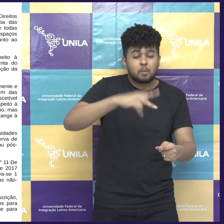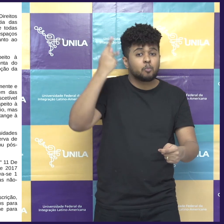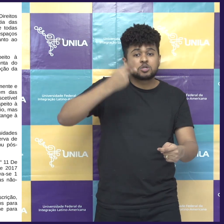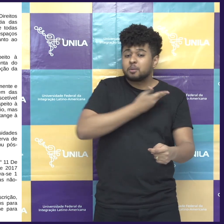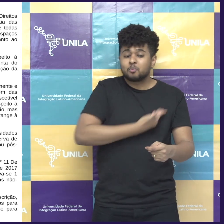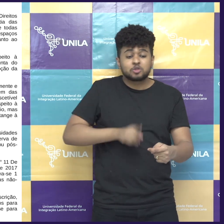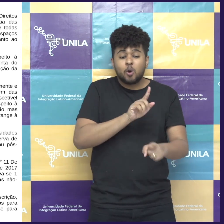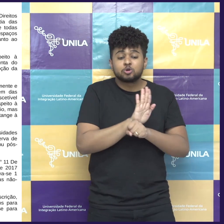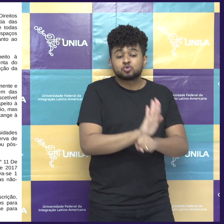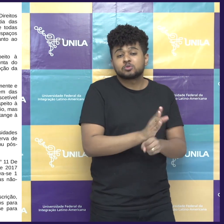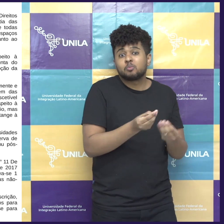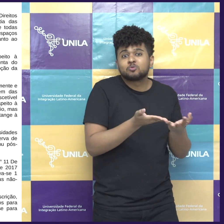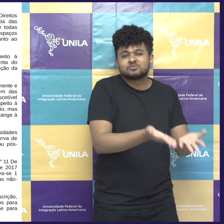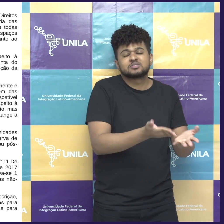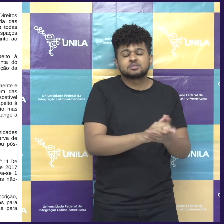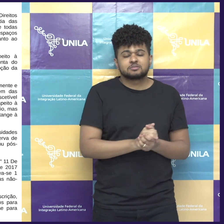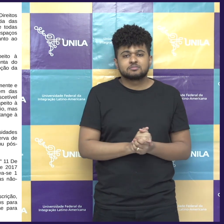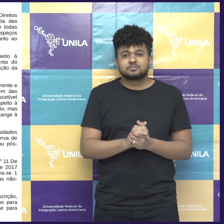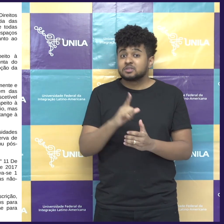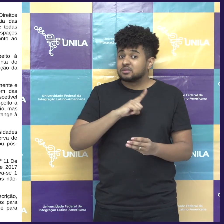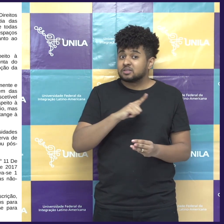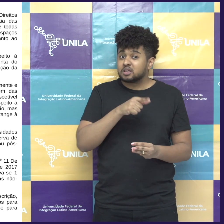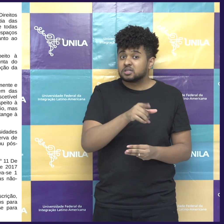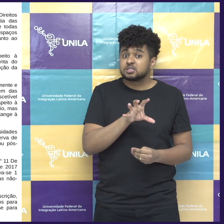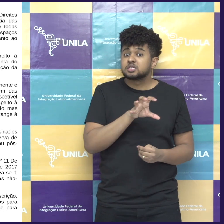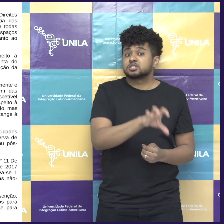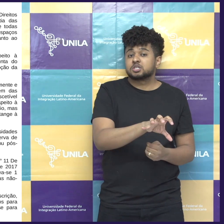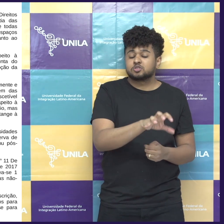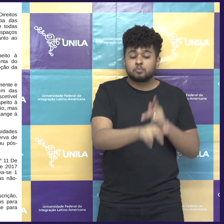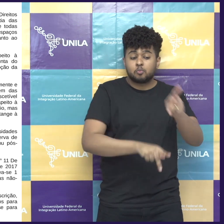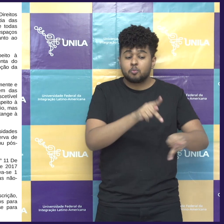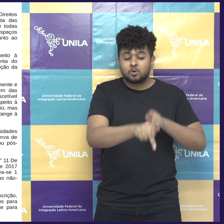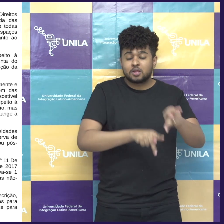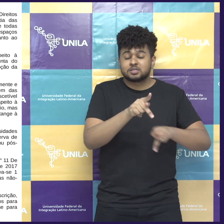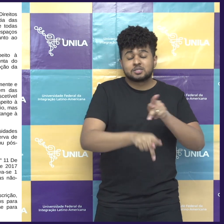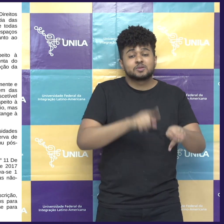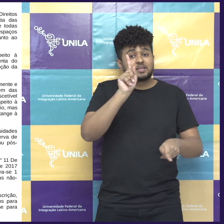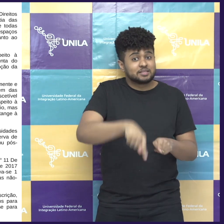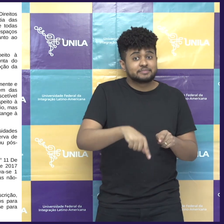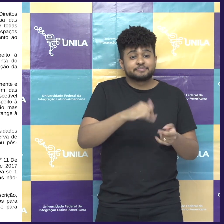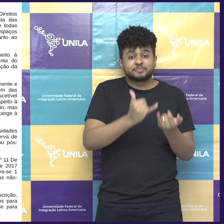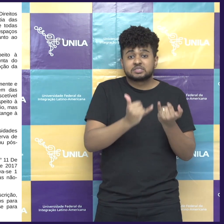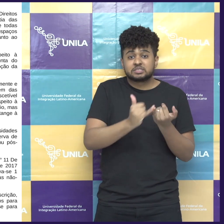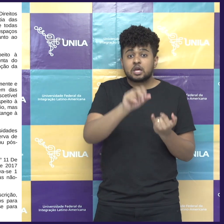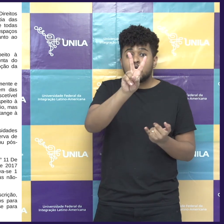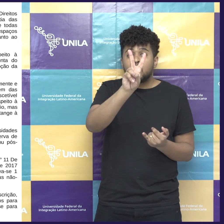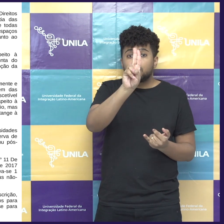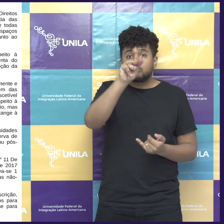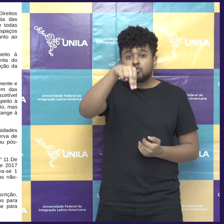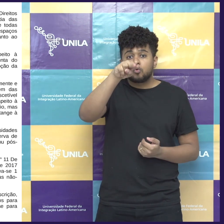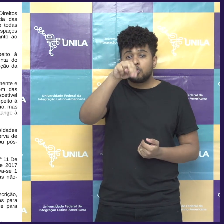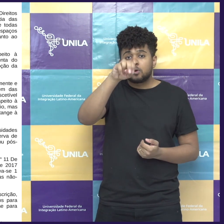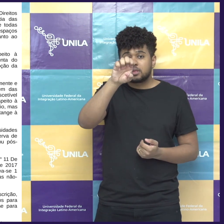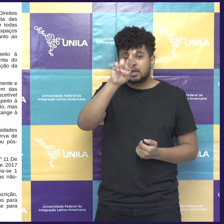públicas, constituindo-se dessa maneira em população suscetível a significativa vulnerabilidade